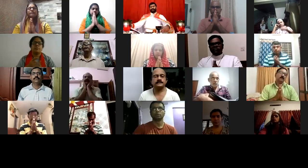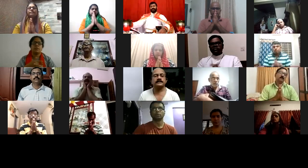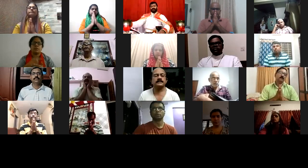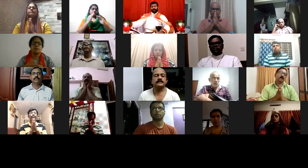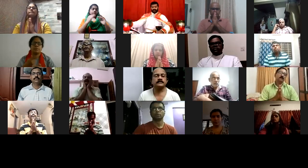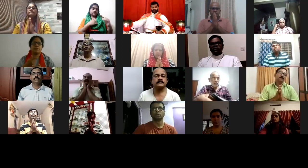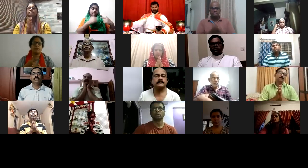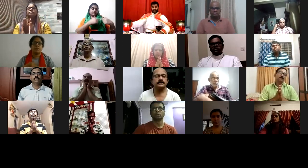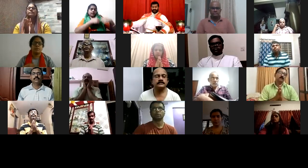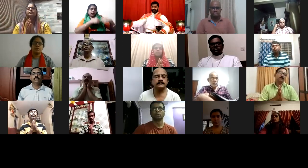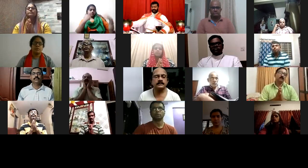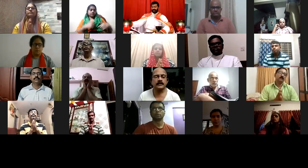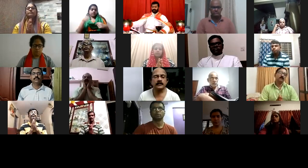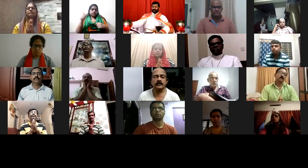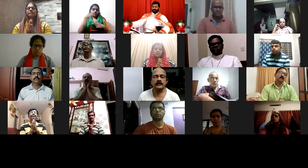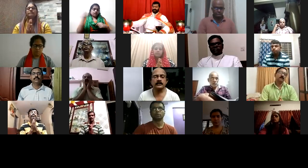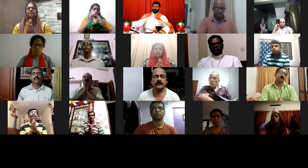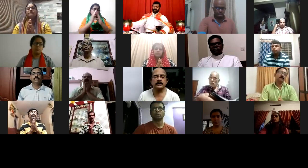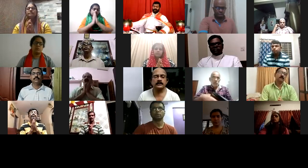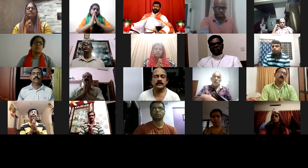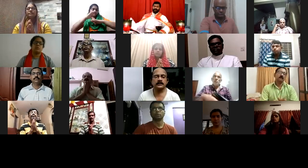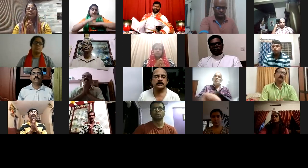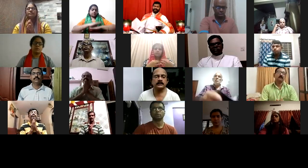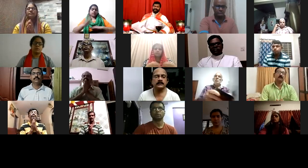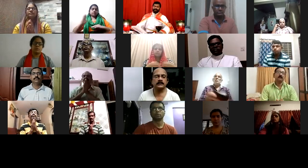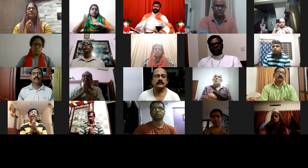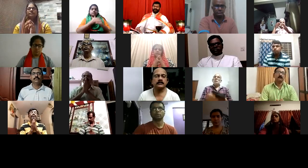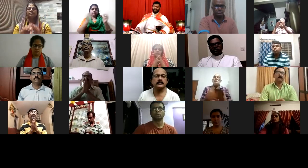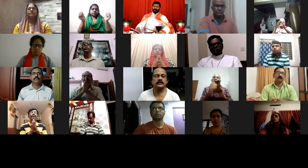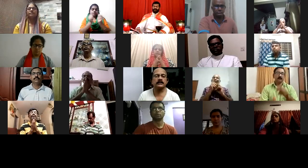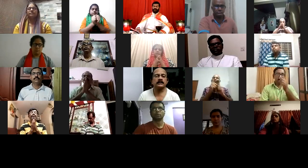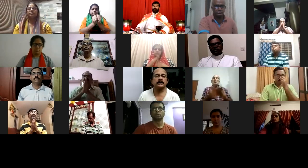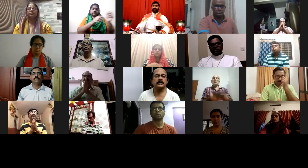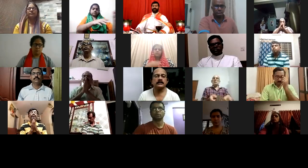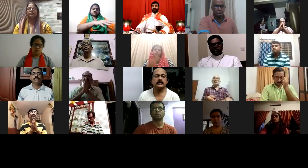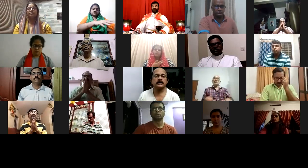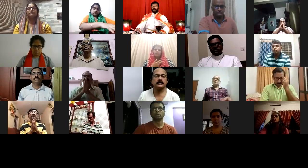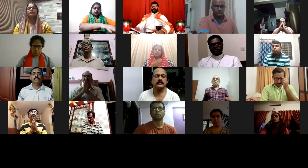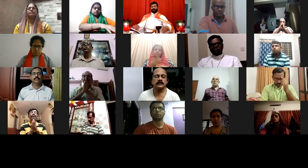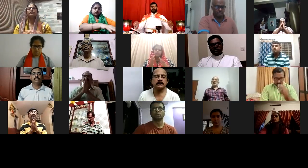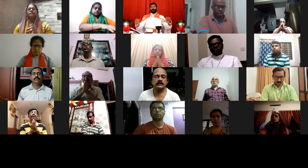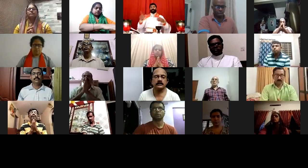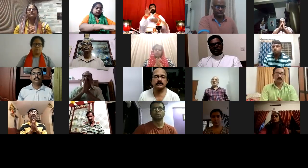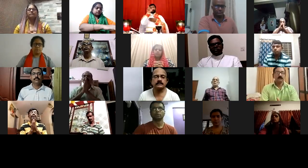ആമേൻ. ഹൃദയം കൊണ്ട് നിങ്ങൾ പ്രാർത്ഥിക്കുവിൻ. സമാധാനം നമ്മോട് കൂടെ.